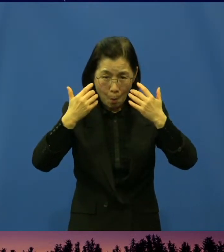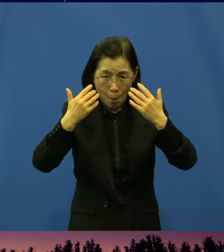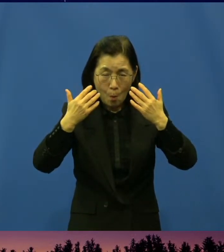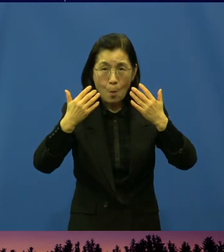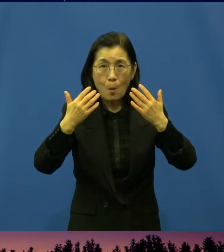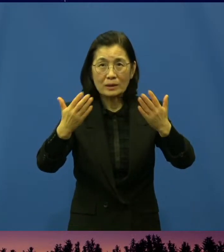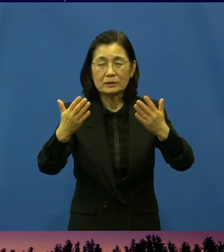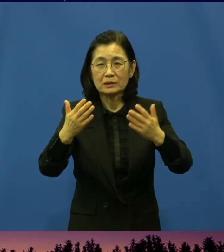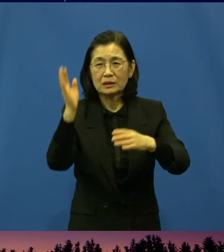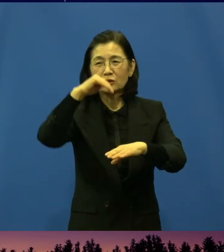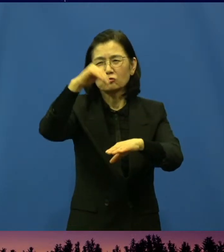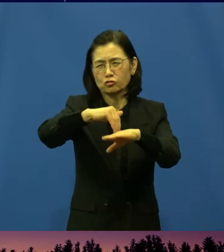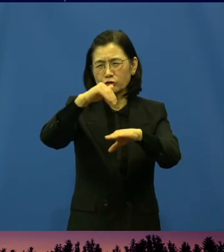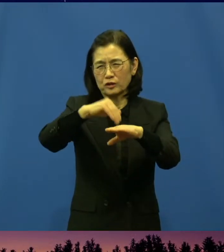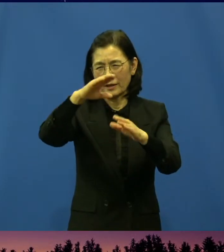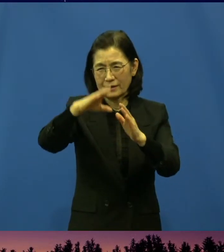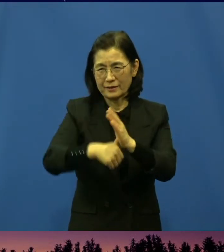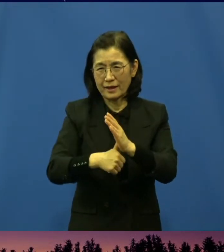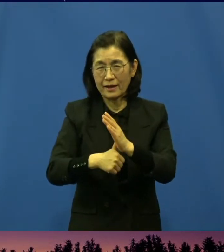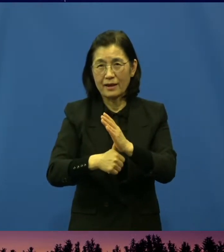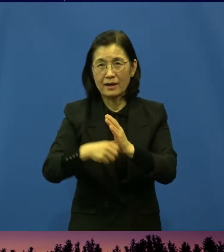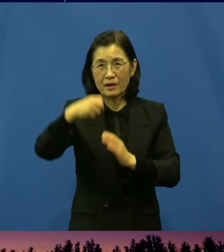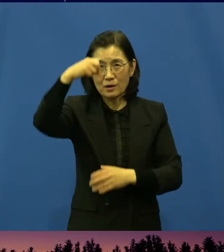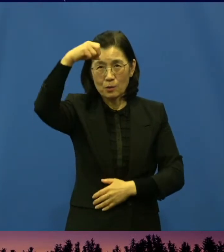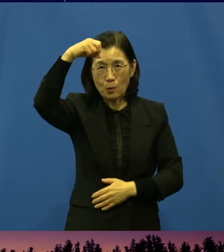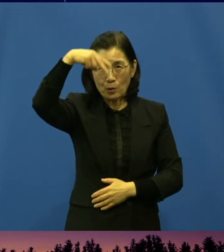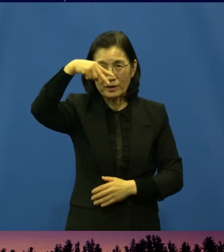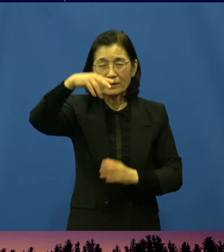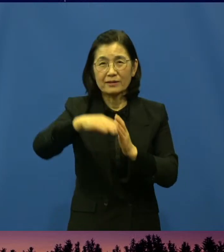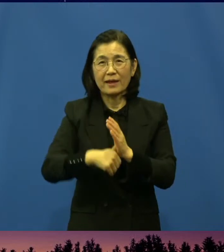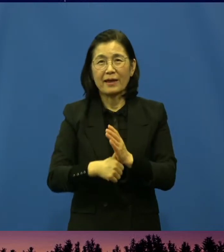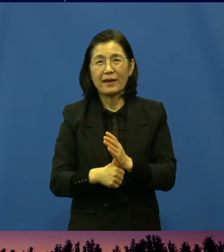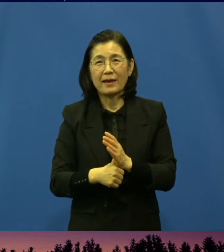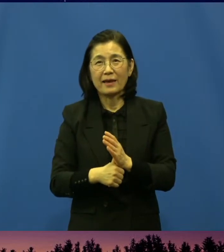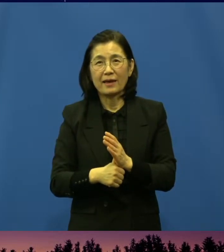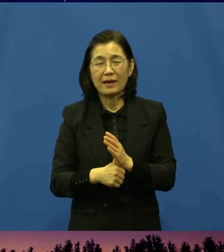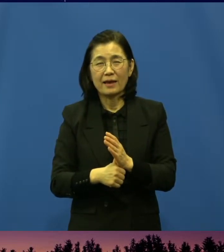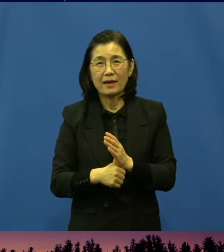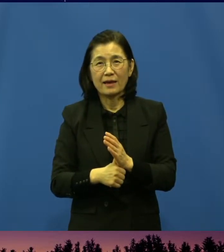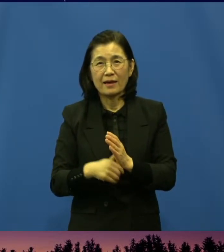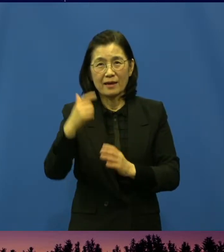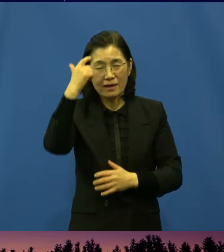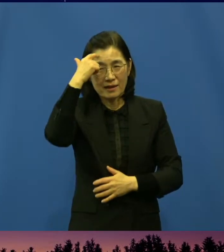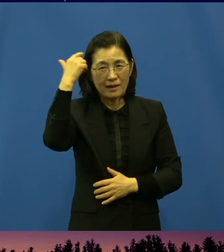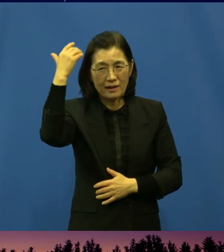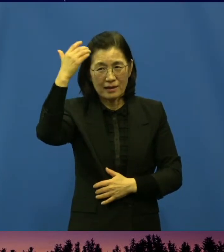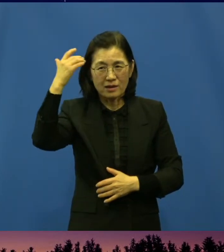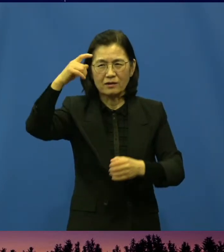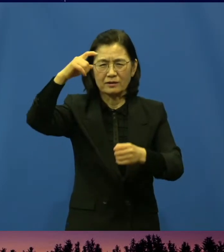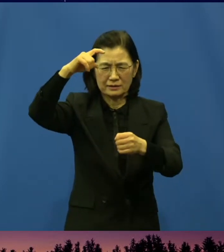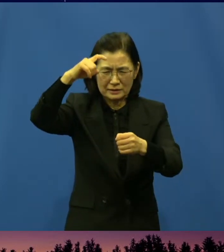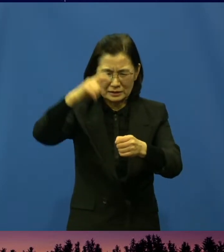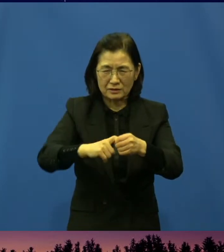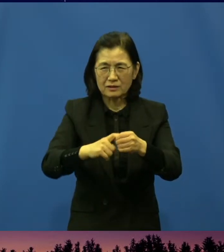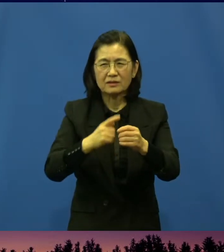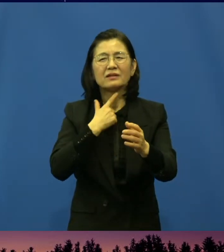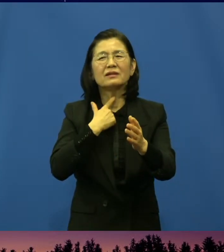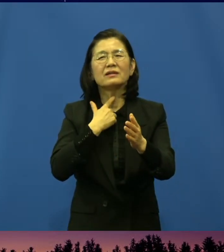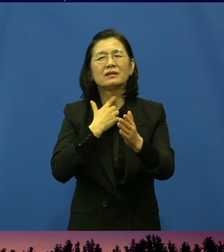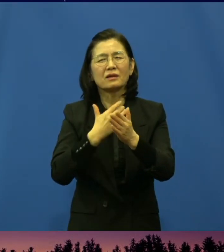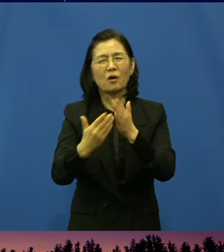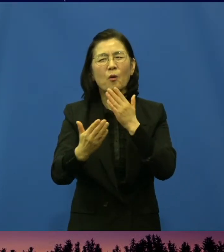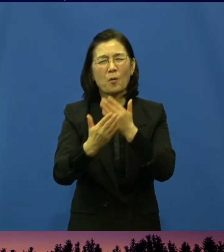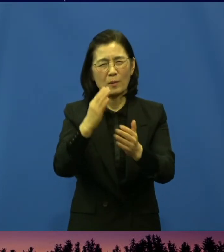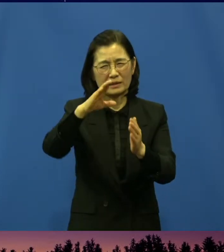수련회 때, 아주 고등학교 2학년 때는 제 영적인 어마어마한 시간들이었어요. 물론 그